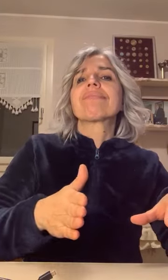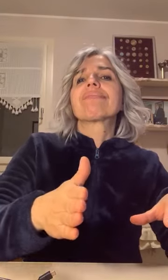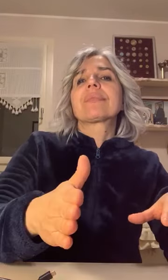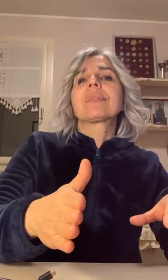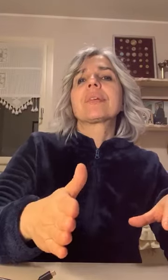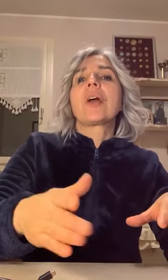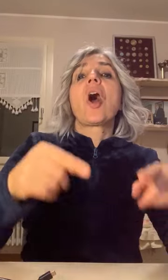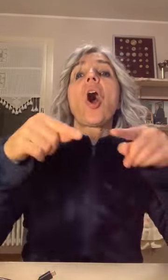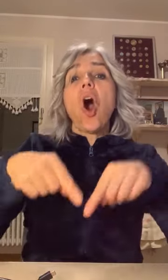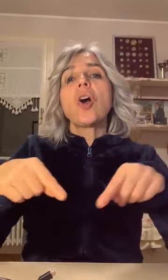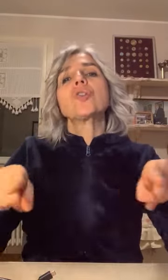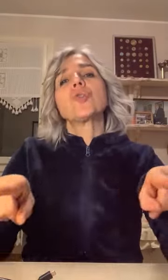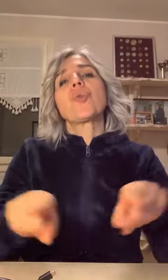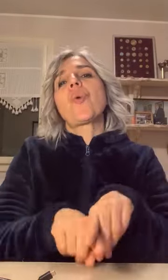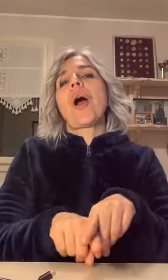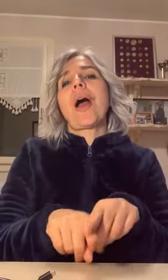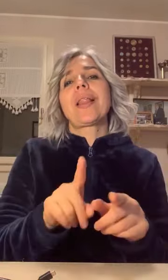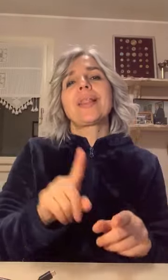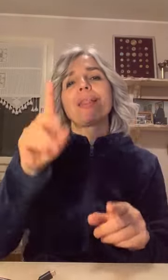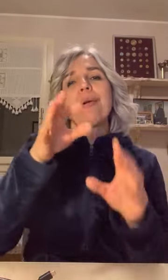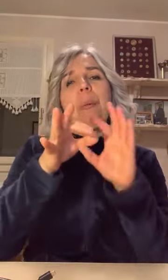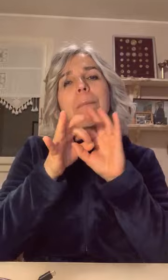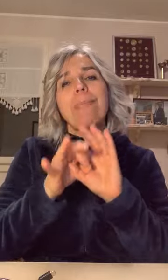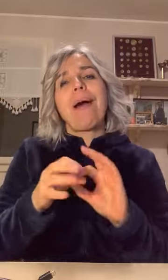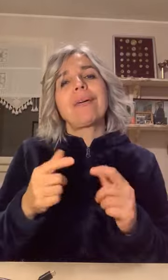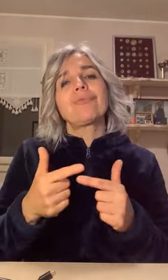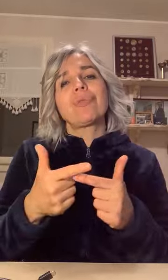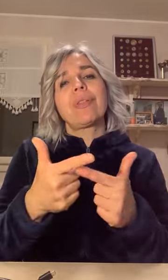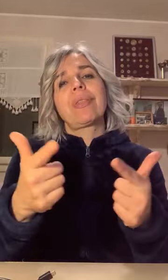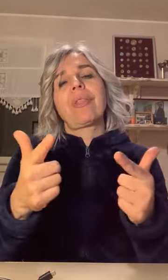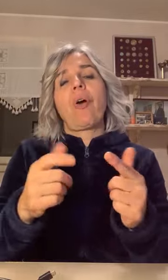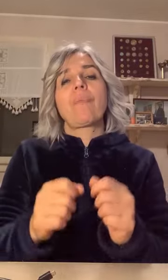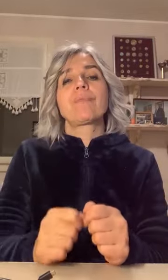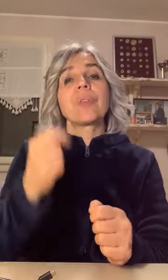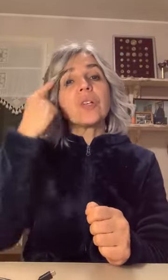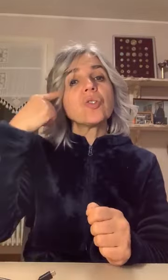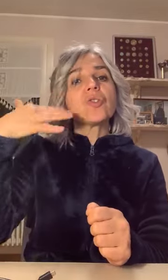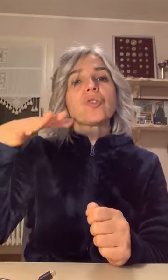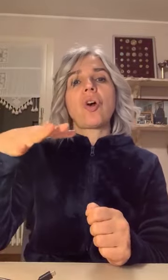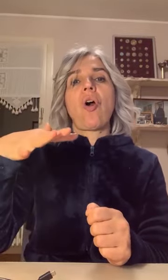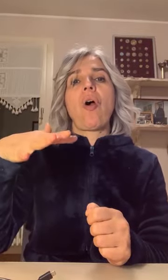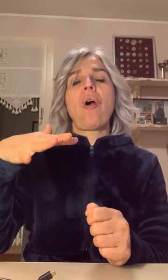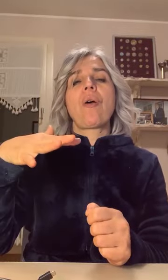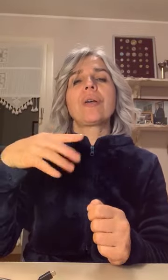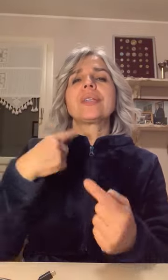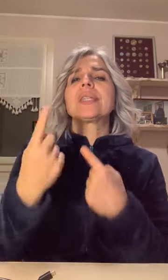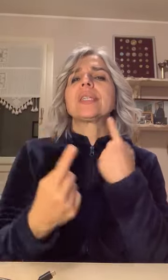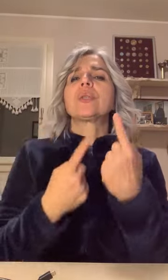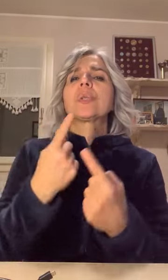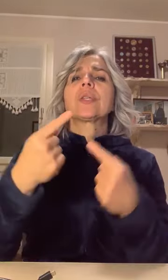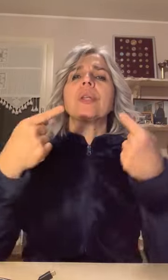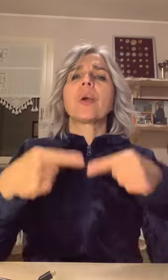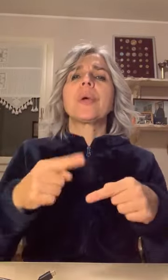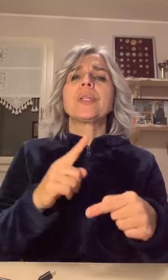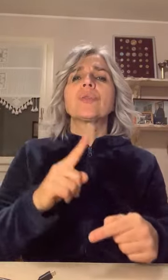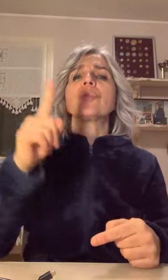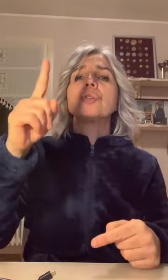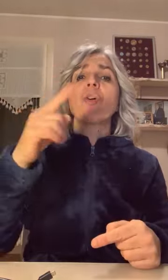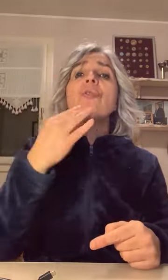da dare pace. So che questa situazione Dio lo sta permettendo, e sto vedendo anche il lato positivo, perché questo,